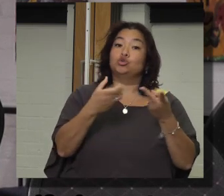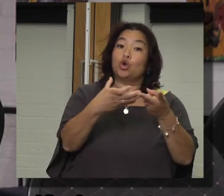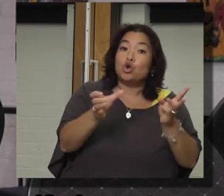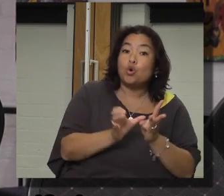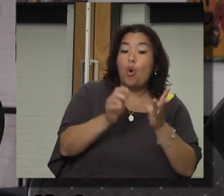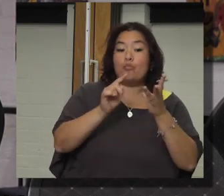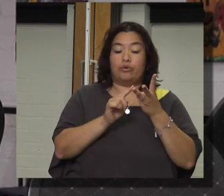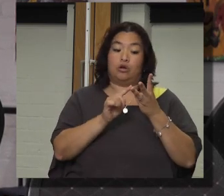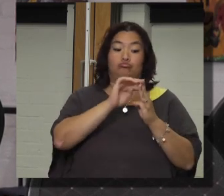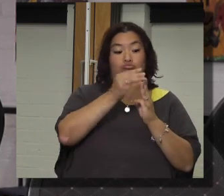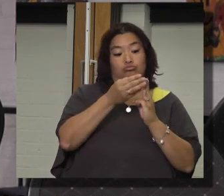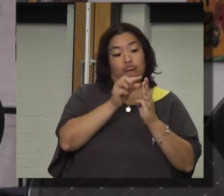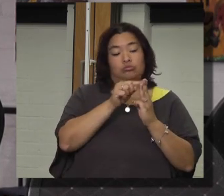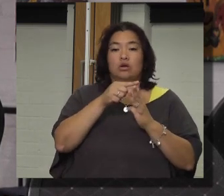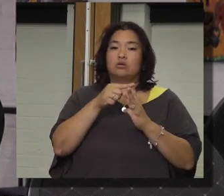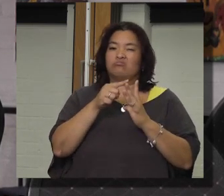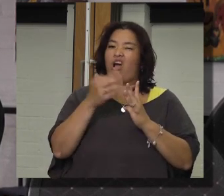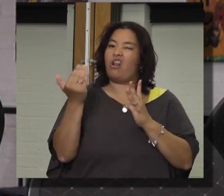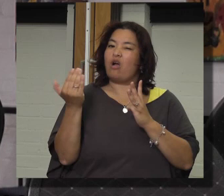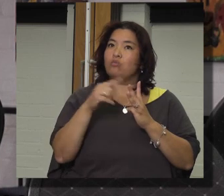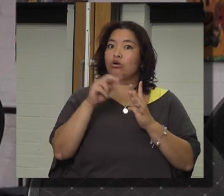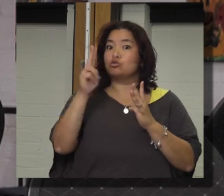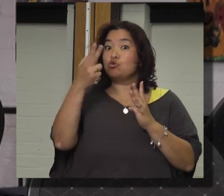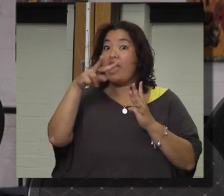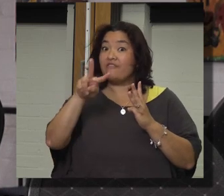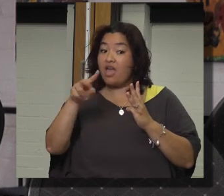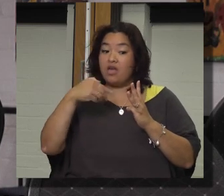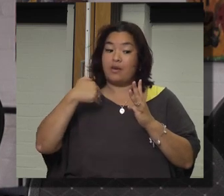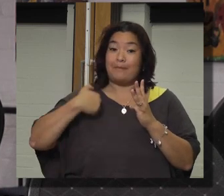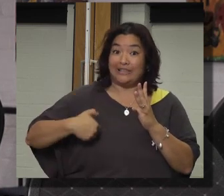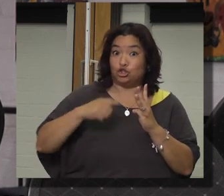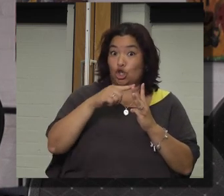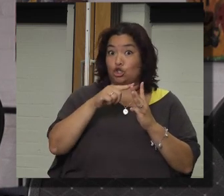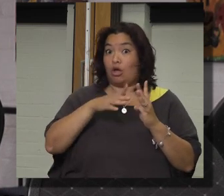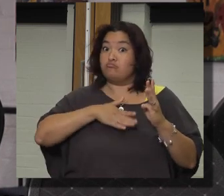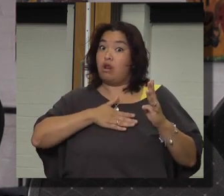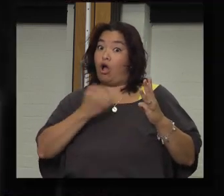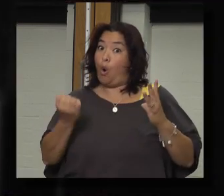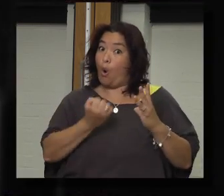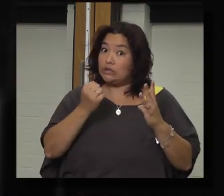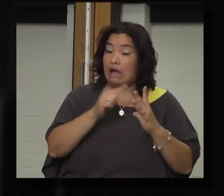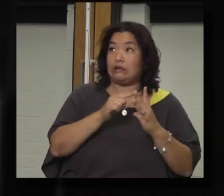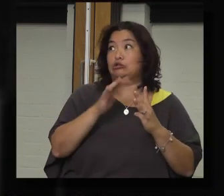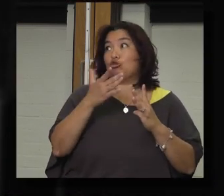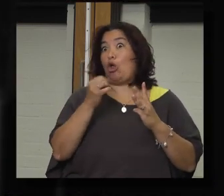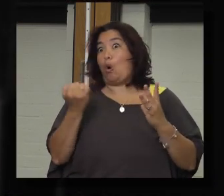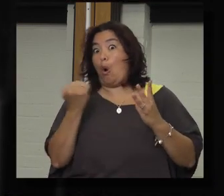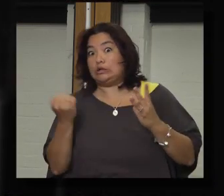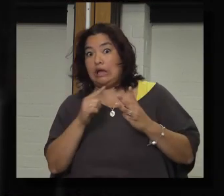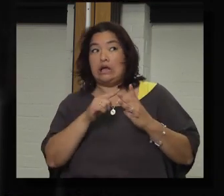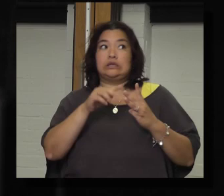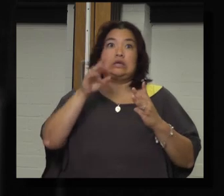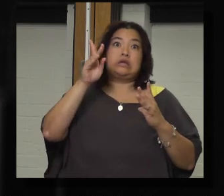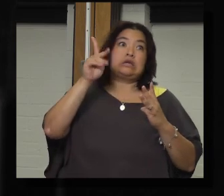stuurgroep. In de klankbordgroep zat bijvoorbeeld het UWV, Mensis, de belangenorganisaties, de